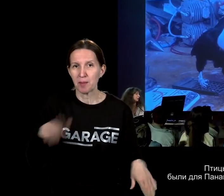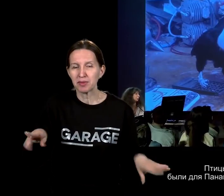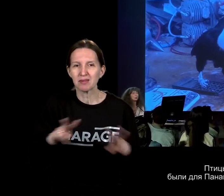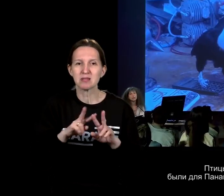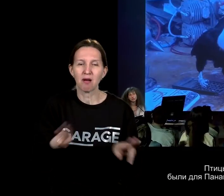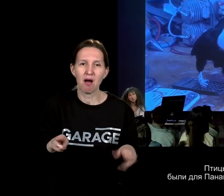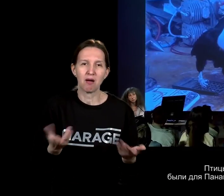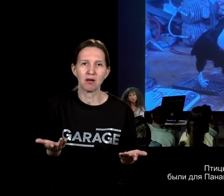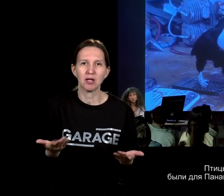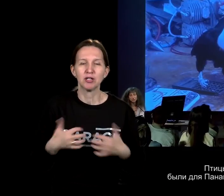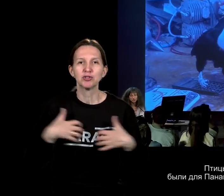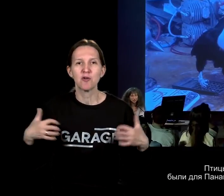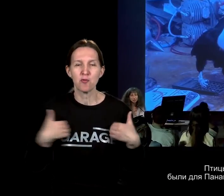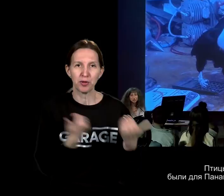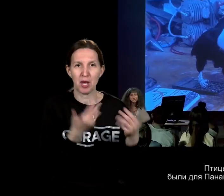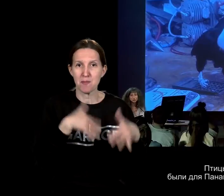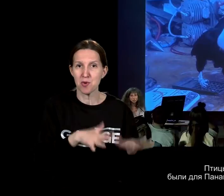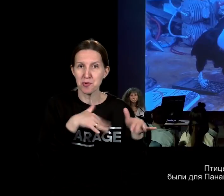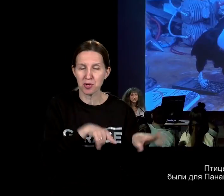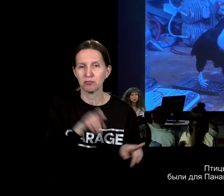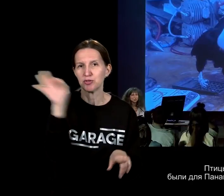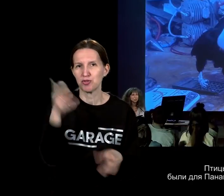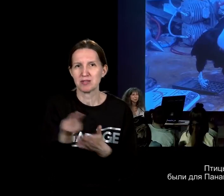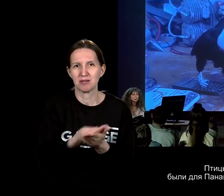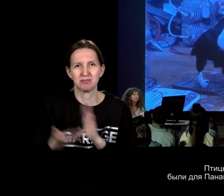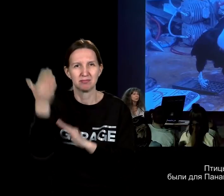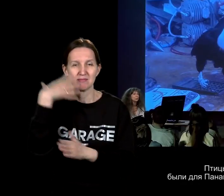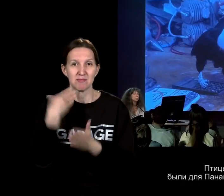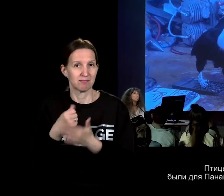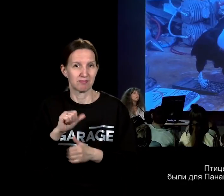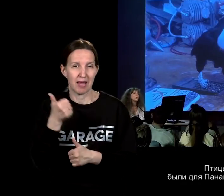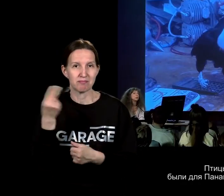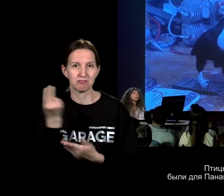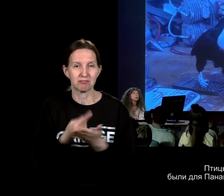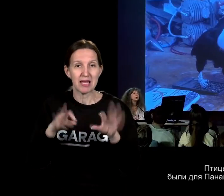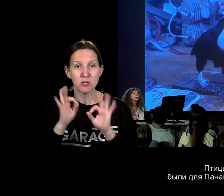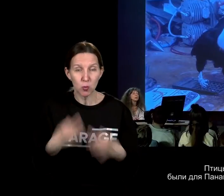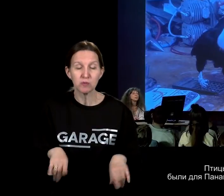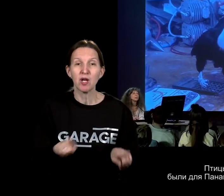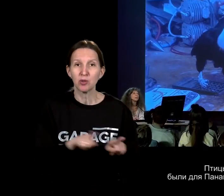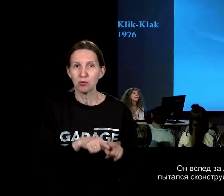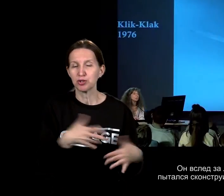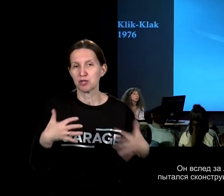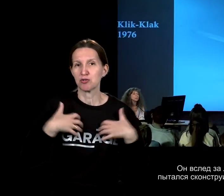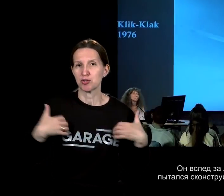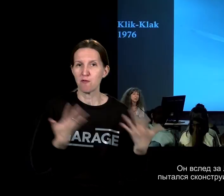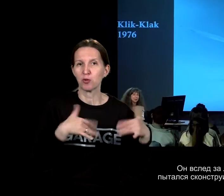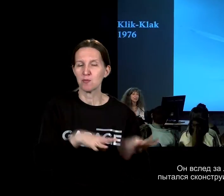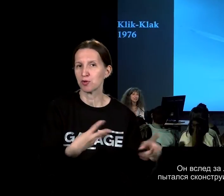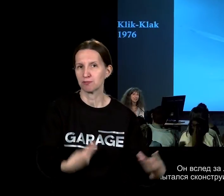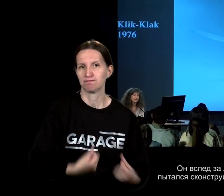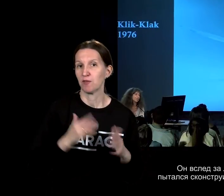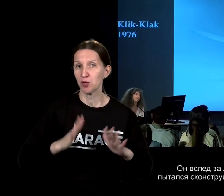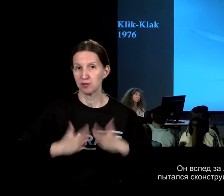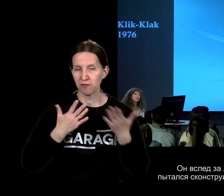обитатели моря, с изображения которых он начинал свое искусство, для него тоже были источником вдохновения. Он вслед